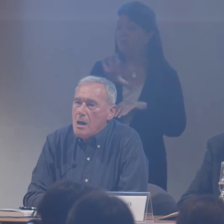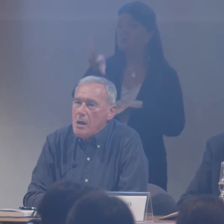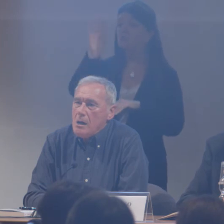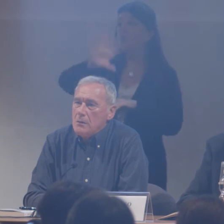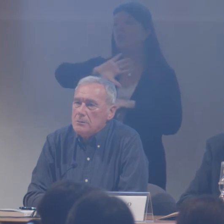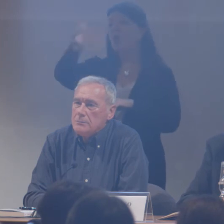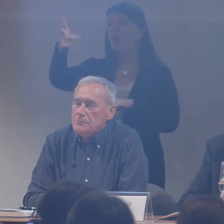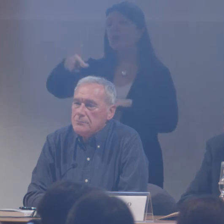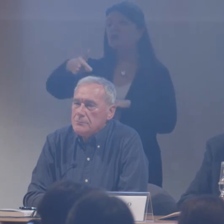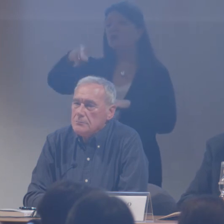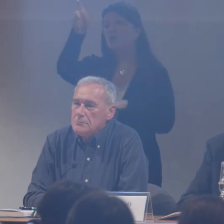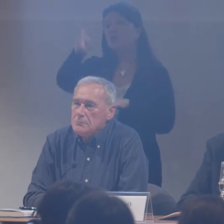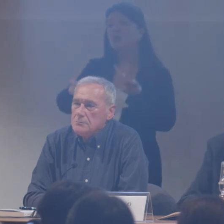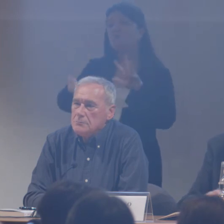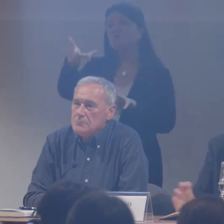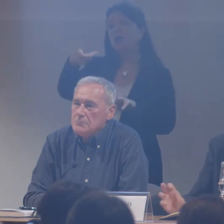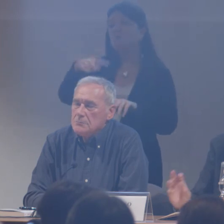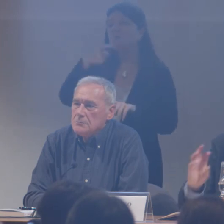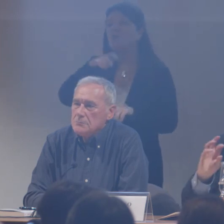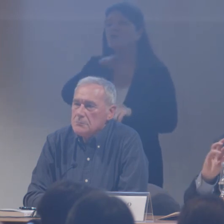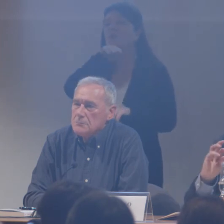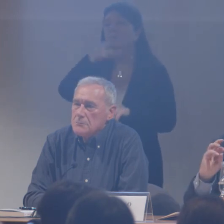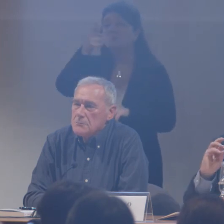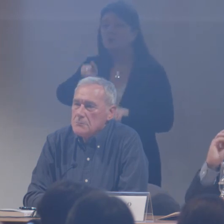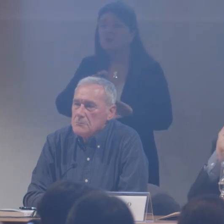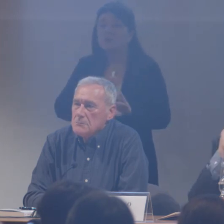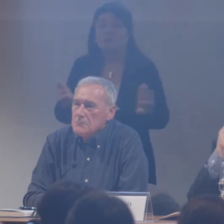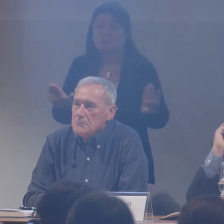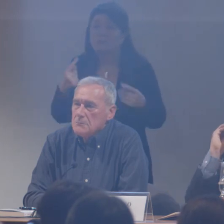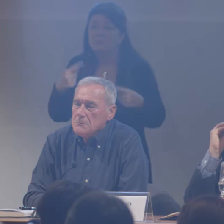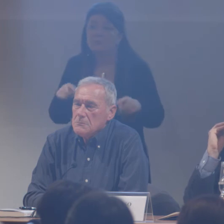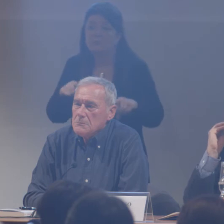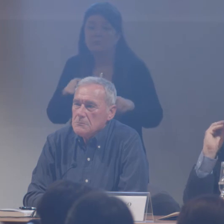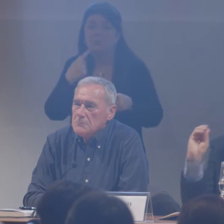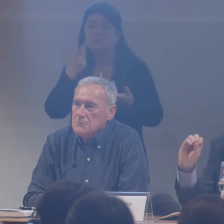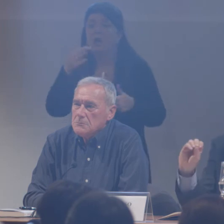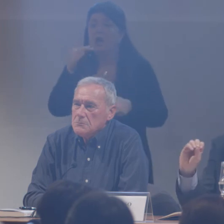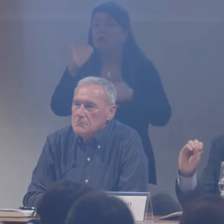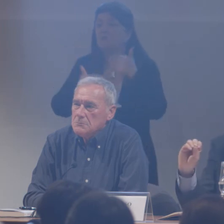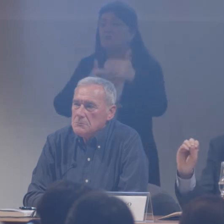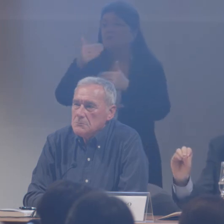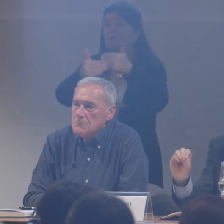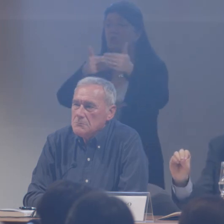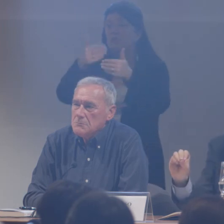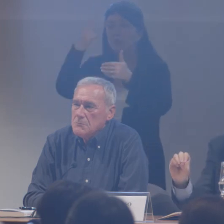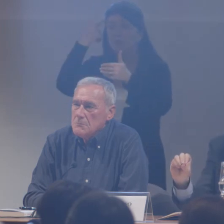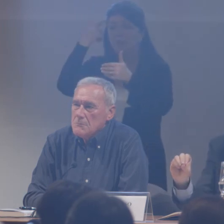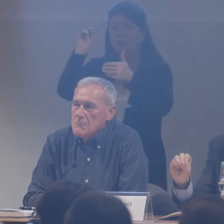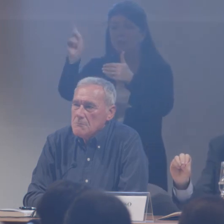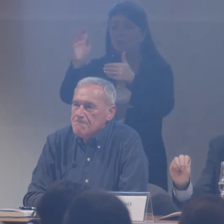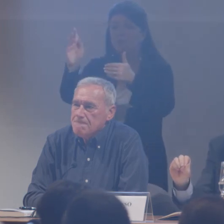solo perché più anziano, cioè un procedimento mentale